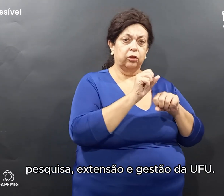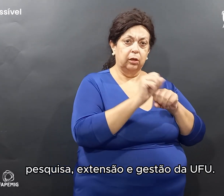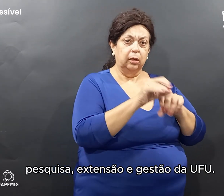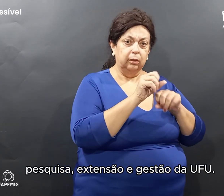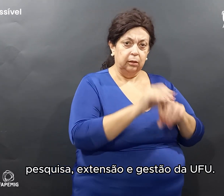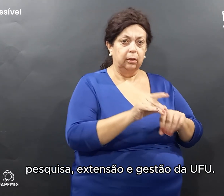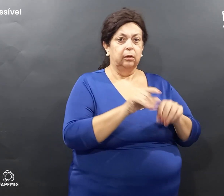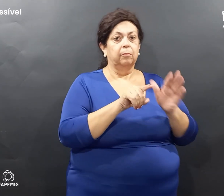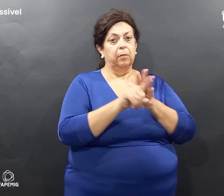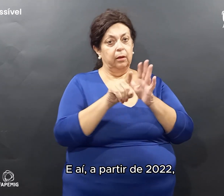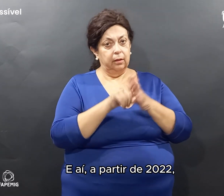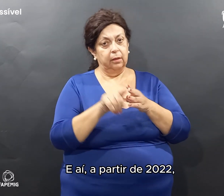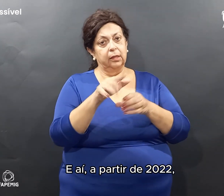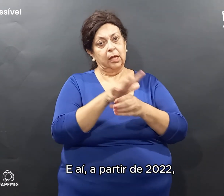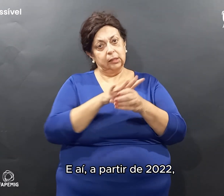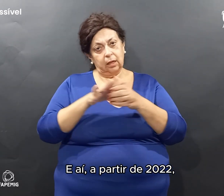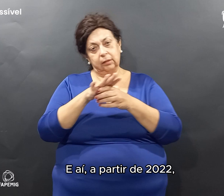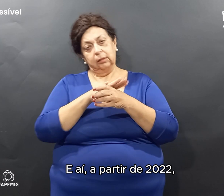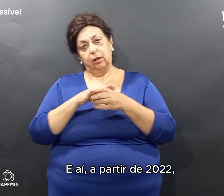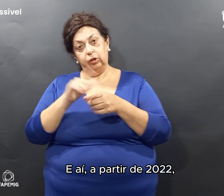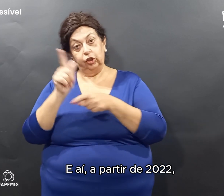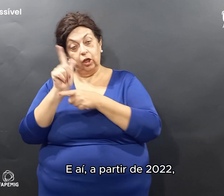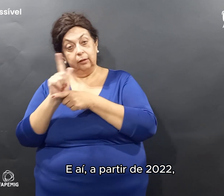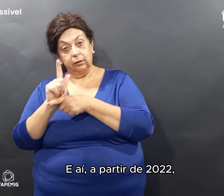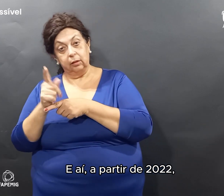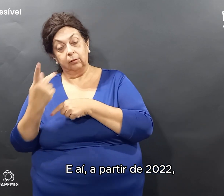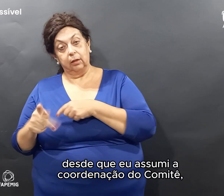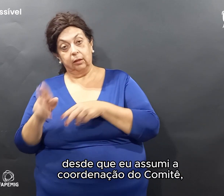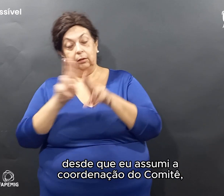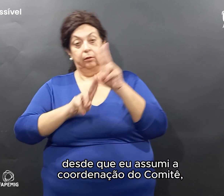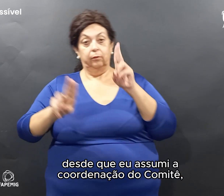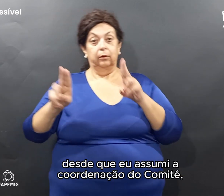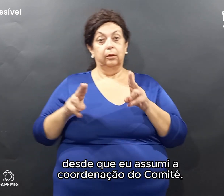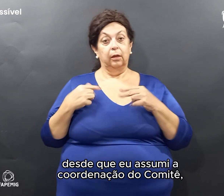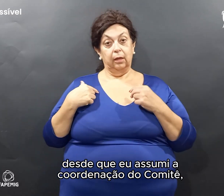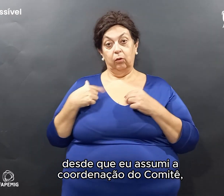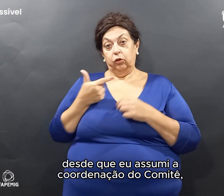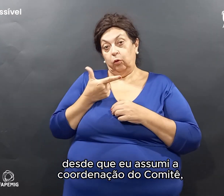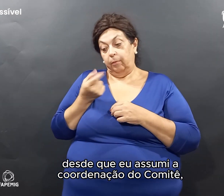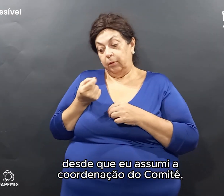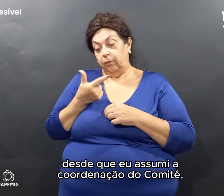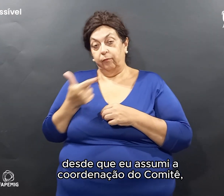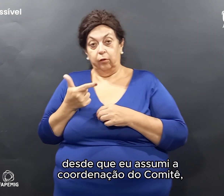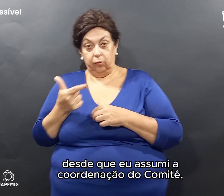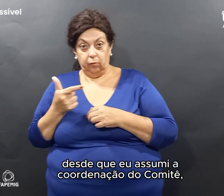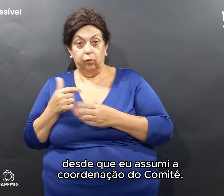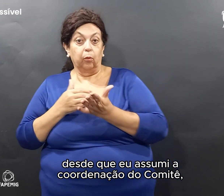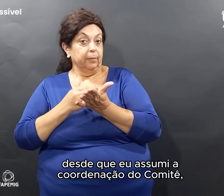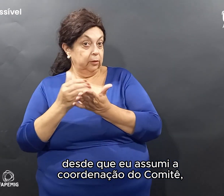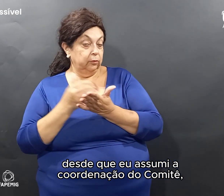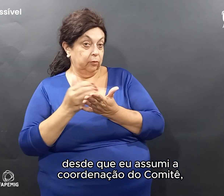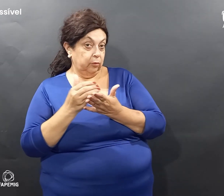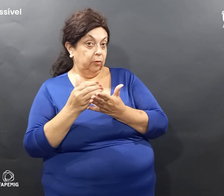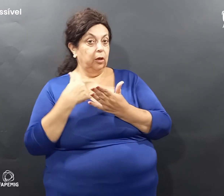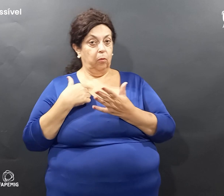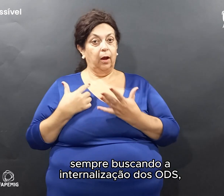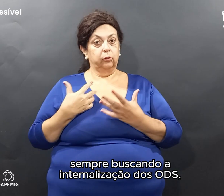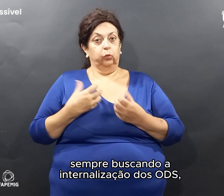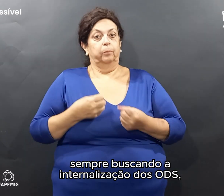da UFO. E aí, a partir de 2022, desde que eu assumi a coordenação do comitê, sempre